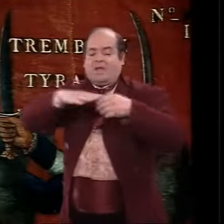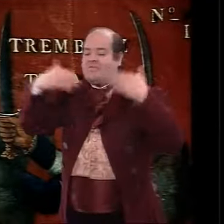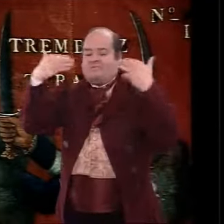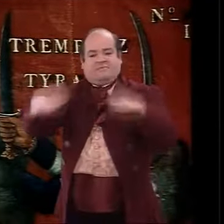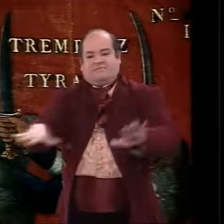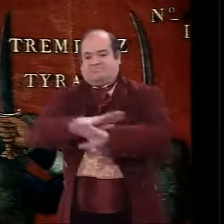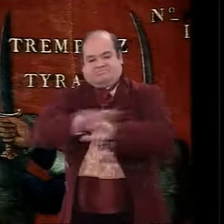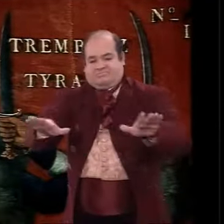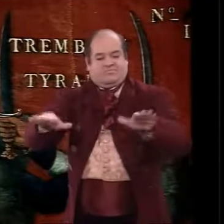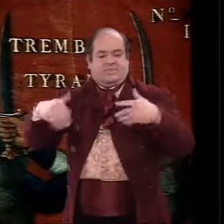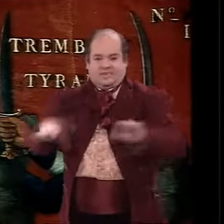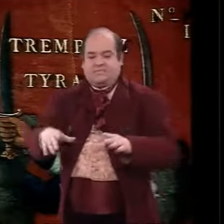supprimé.